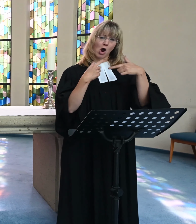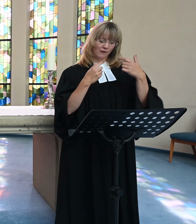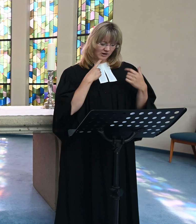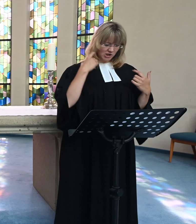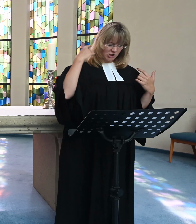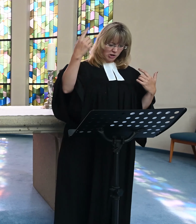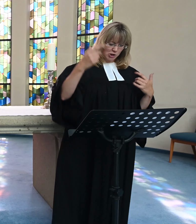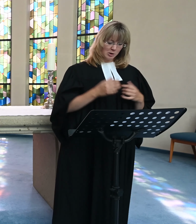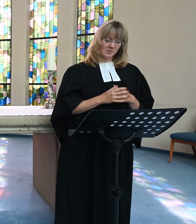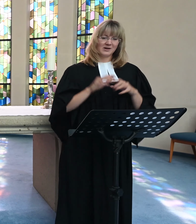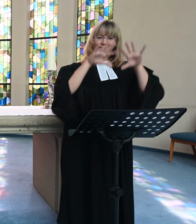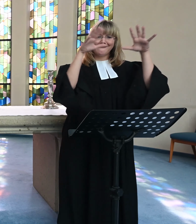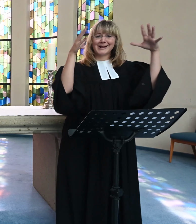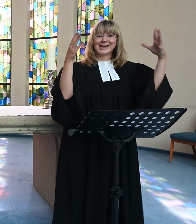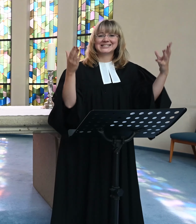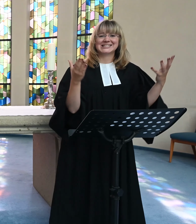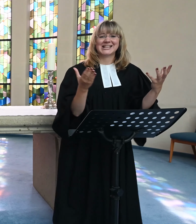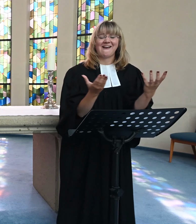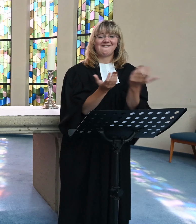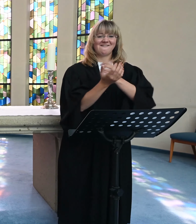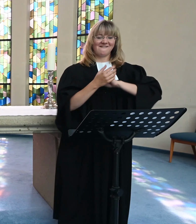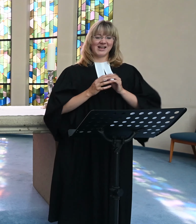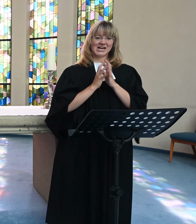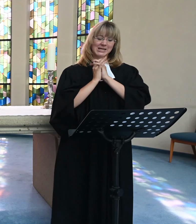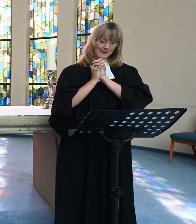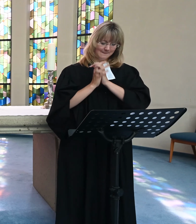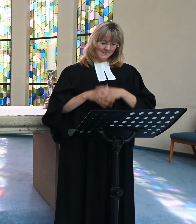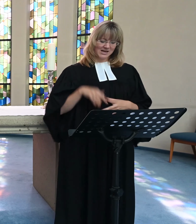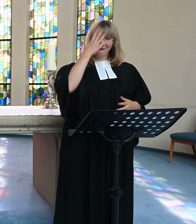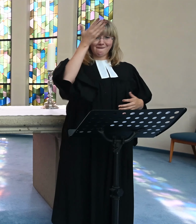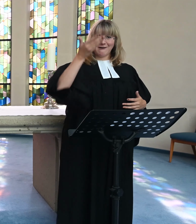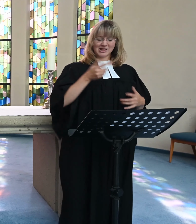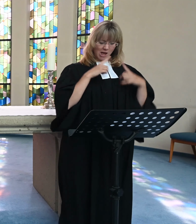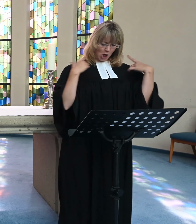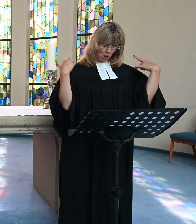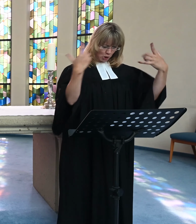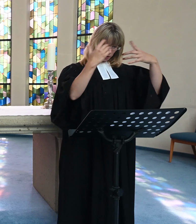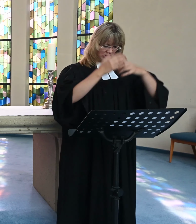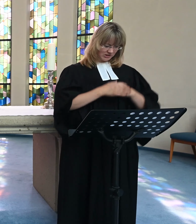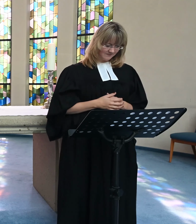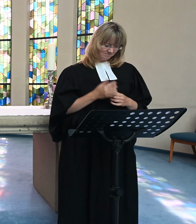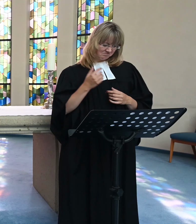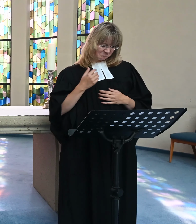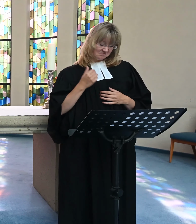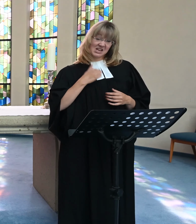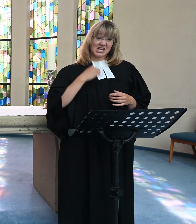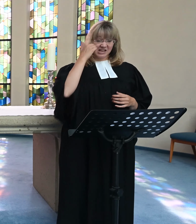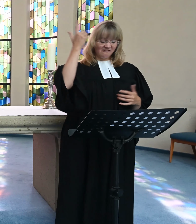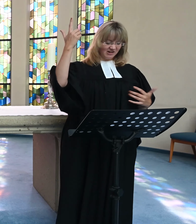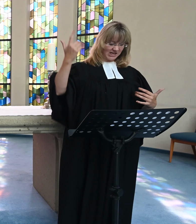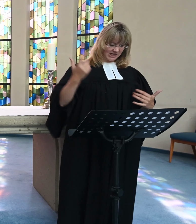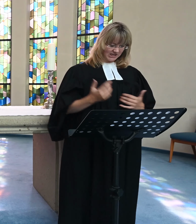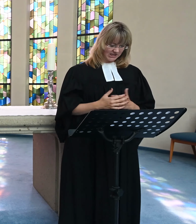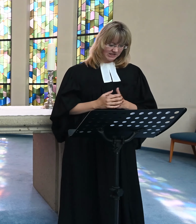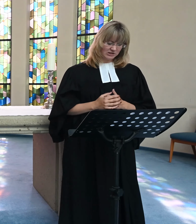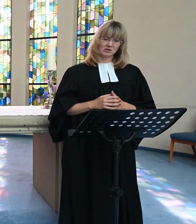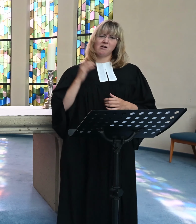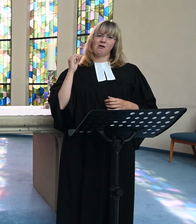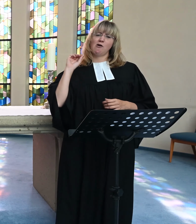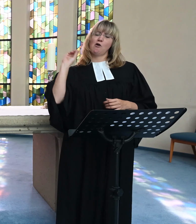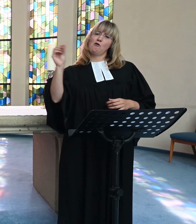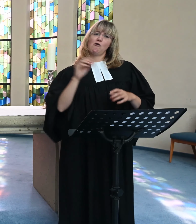beginnt, Vater unser. Wie viele menschliche Väter gibt es auf dieser Welt, die in